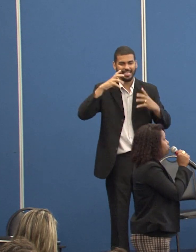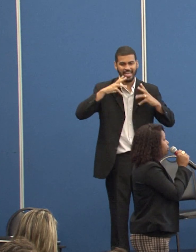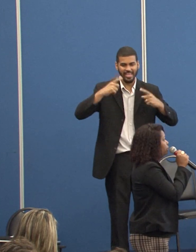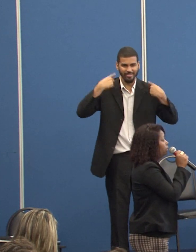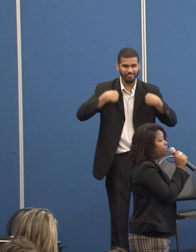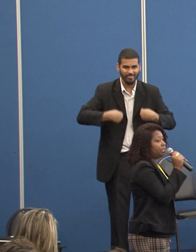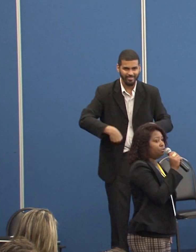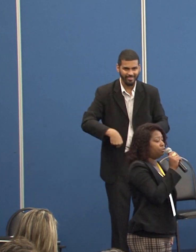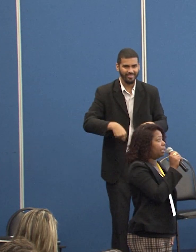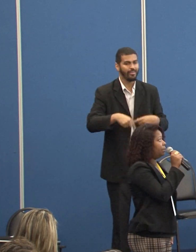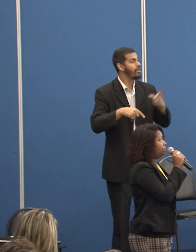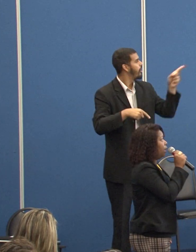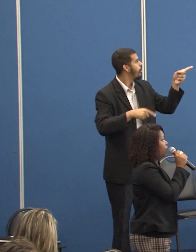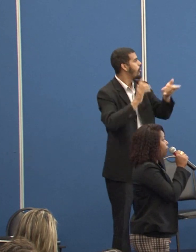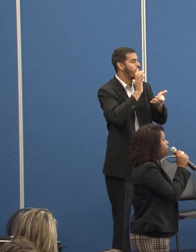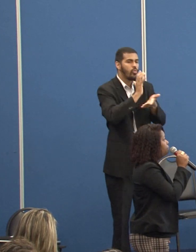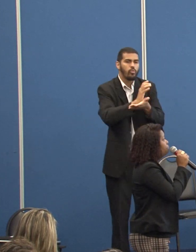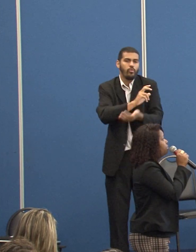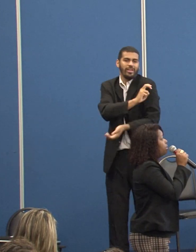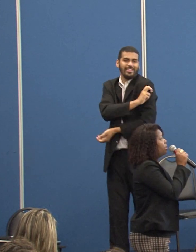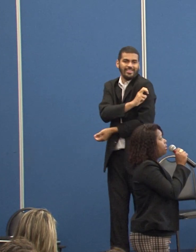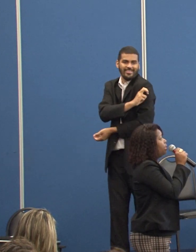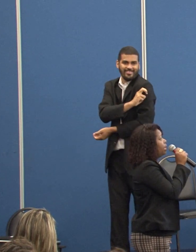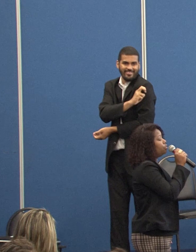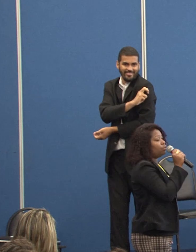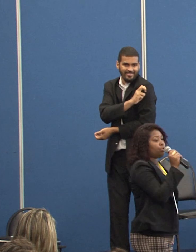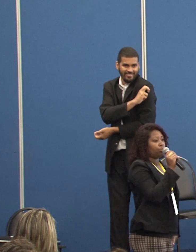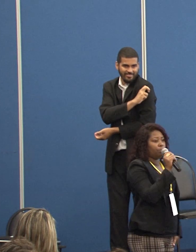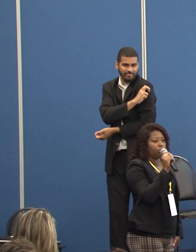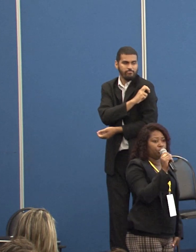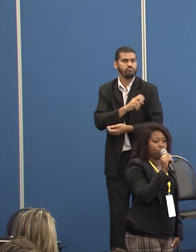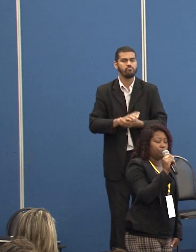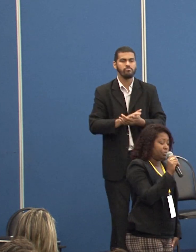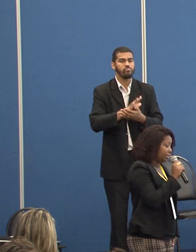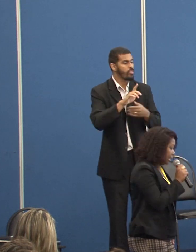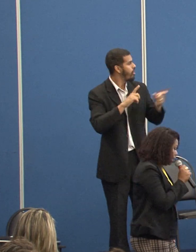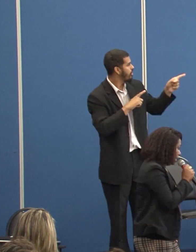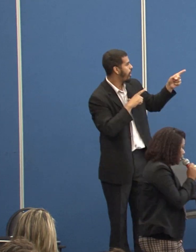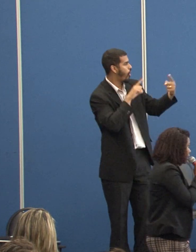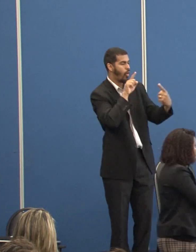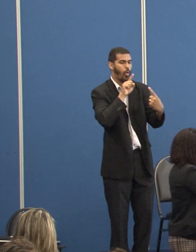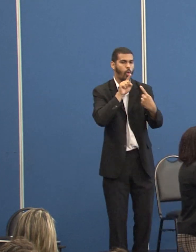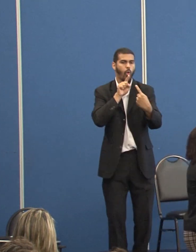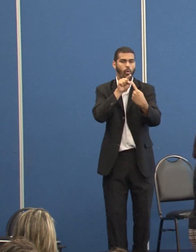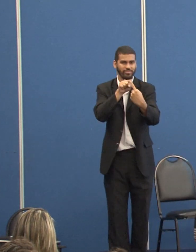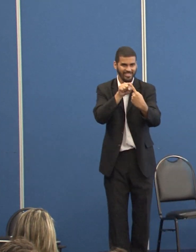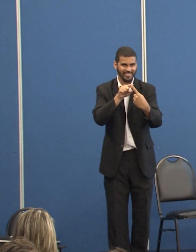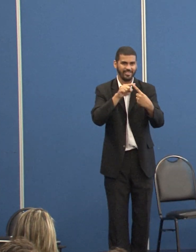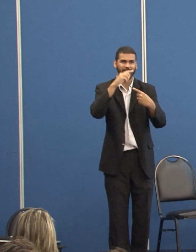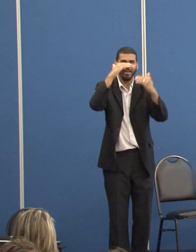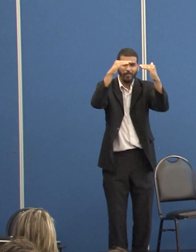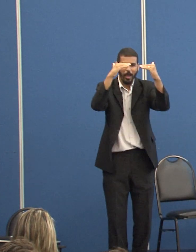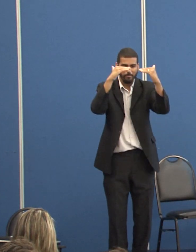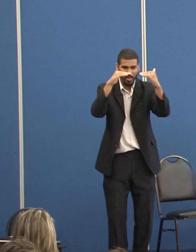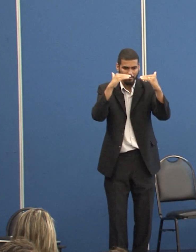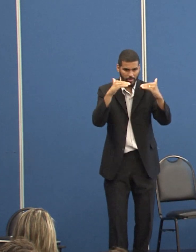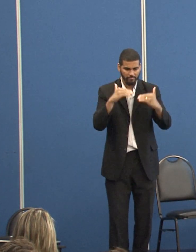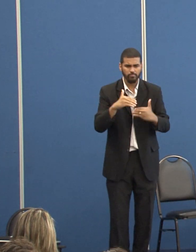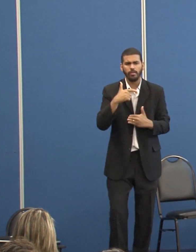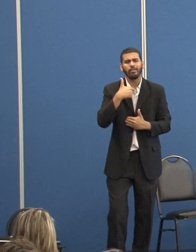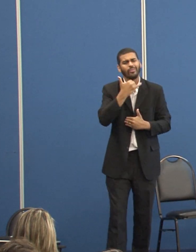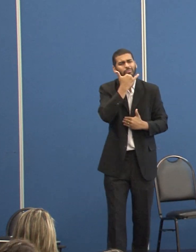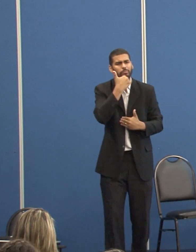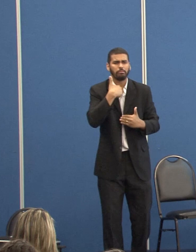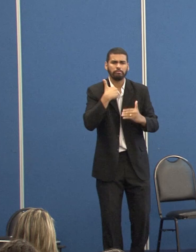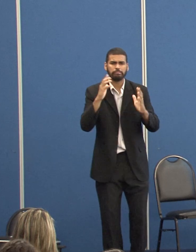foram alunos do 5º ano do ensino fundamental. E aí os nossos objetivos. Precisamos ser um pouco